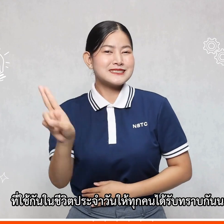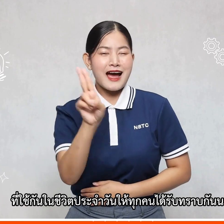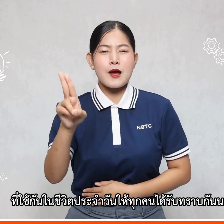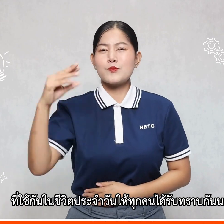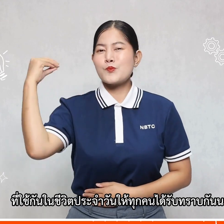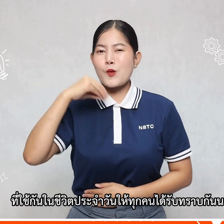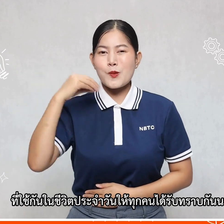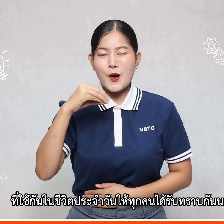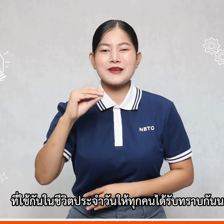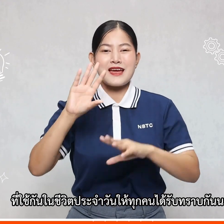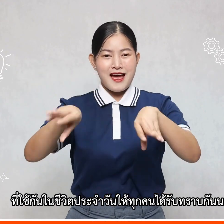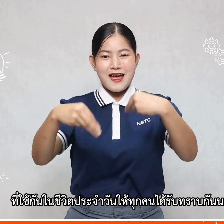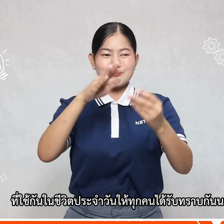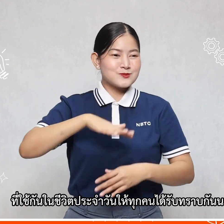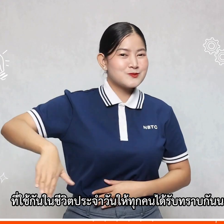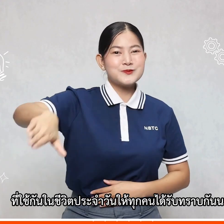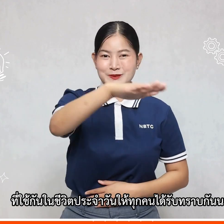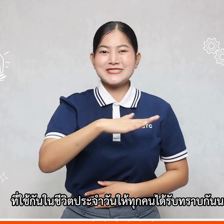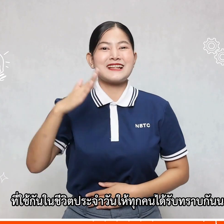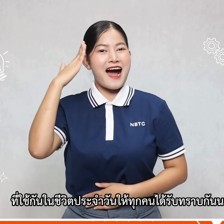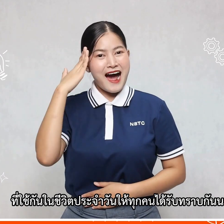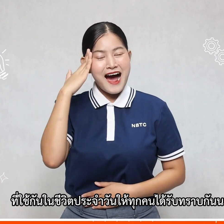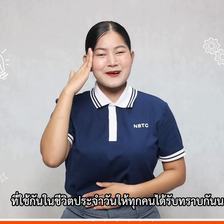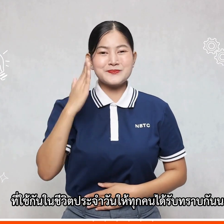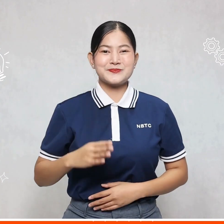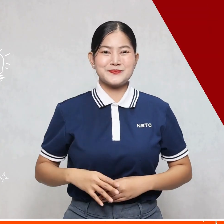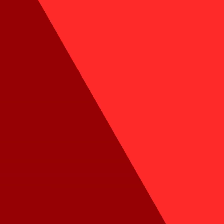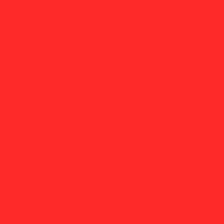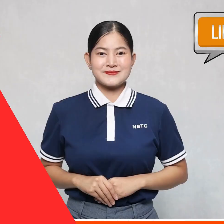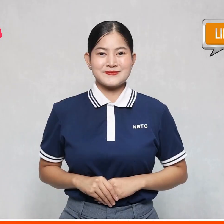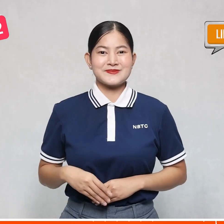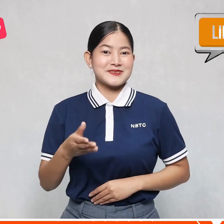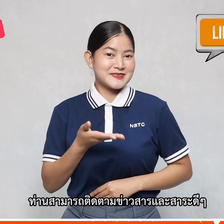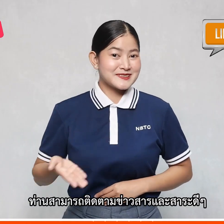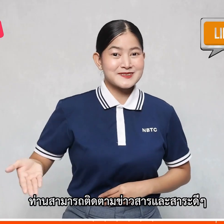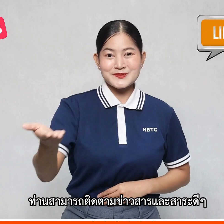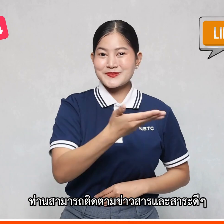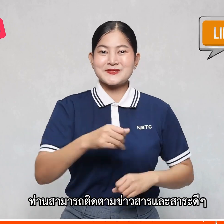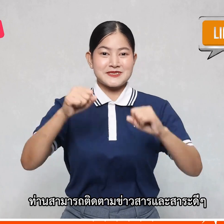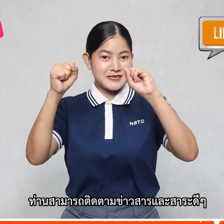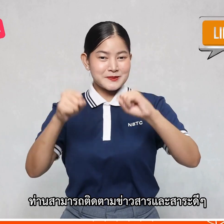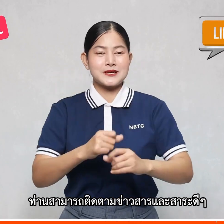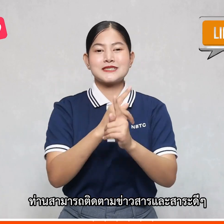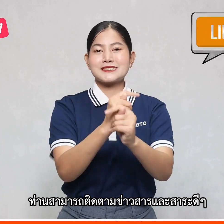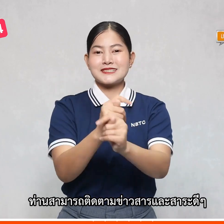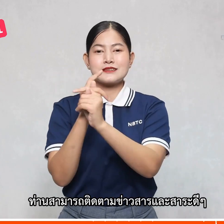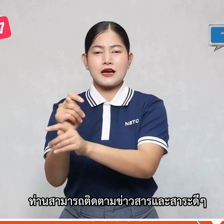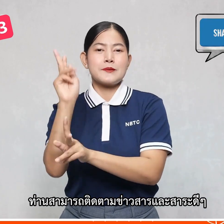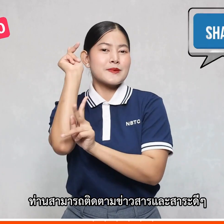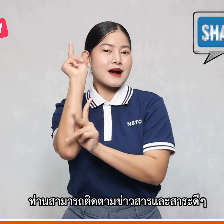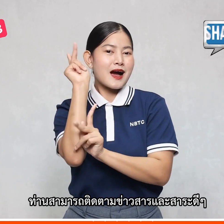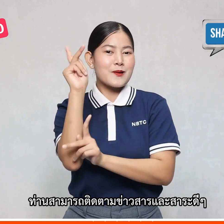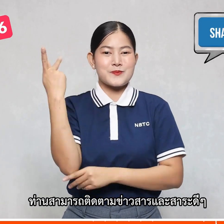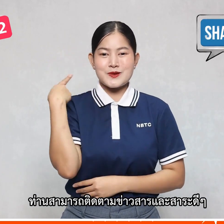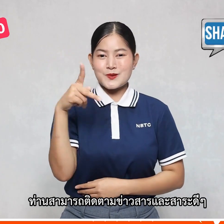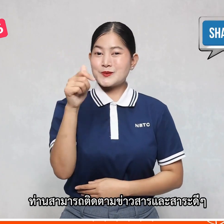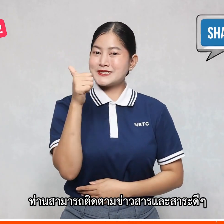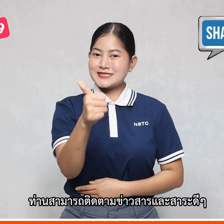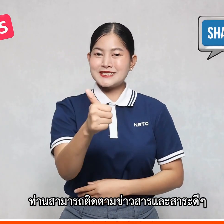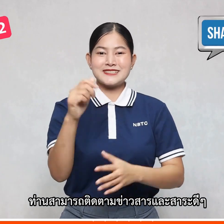ชีวิตประจำวันให้ทุกคนได้รับทราบกันนะคะท่านสามารถติดตามข่าวสารและสาระดีๆเกี่ยวกับการใช้